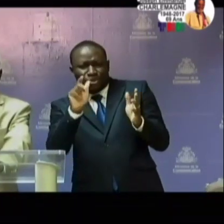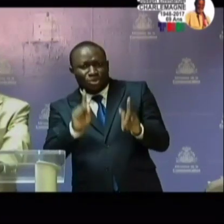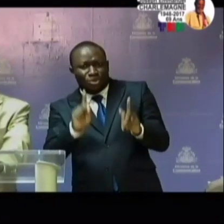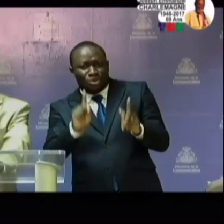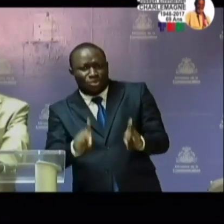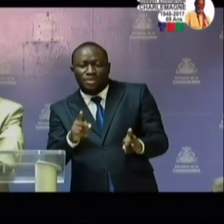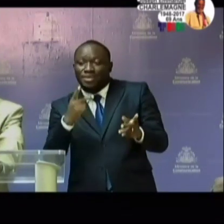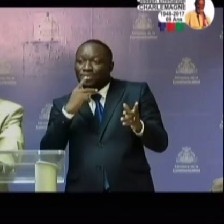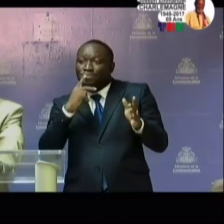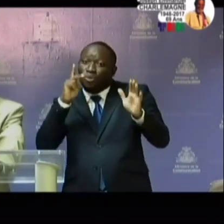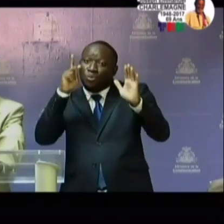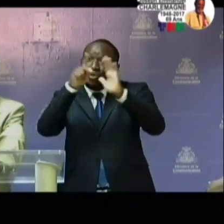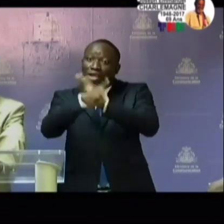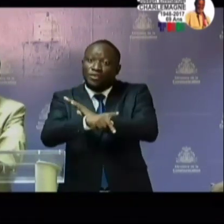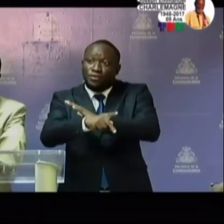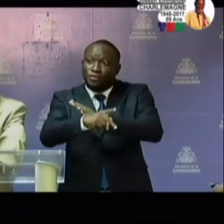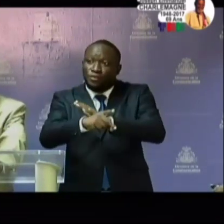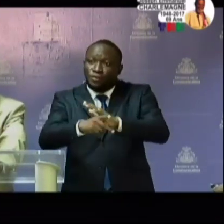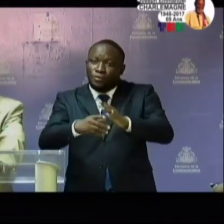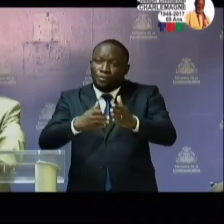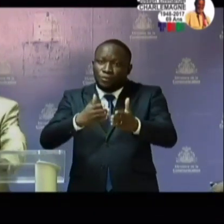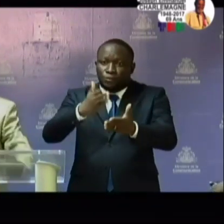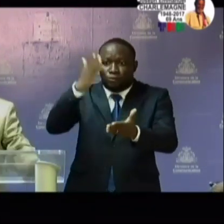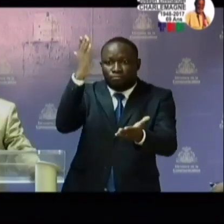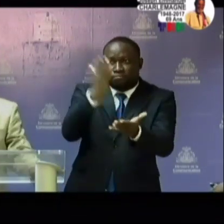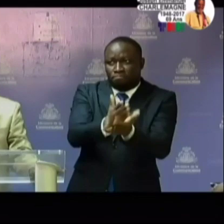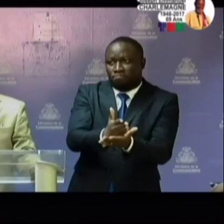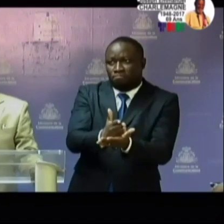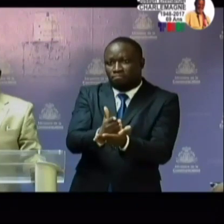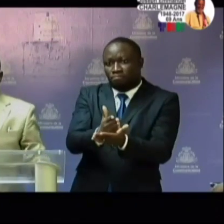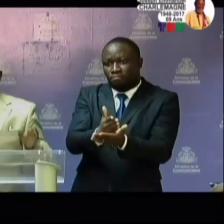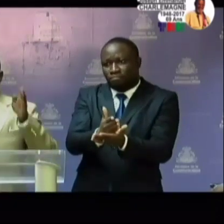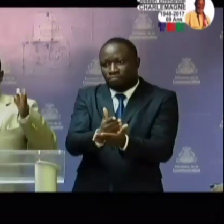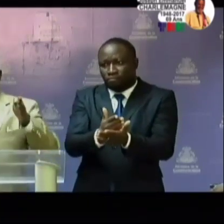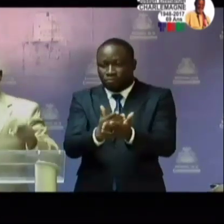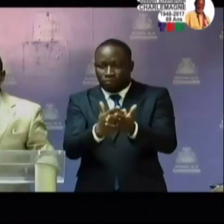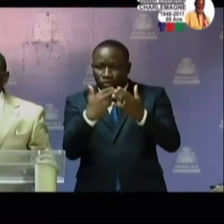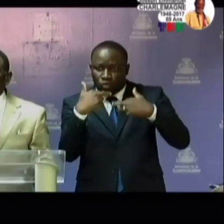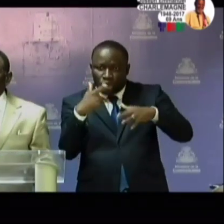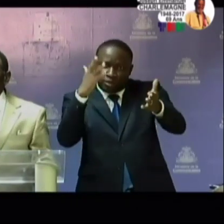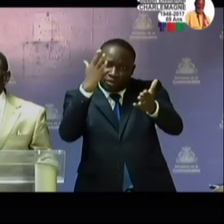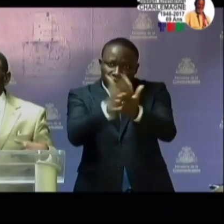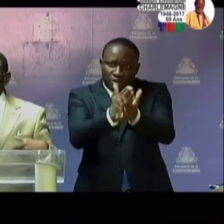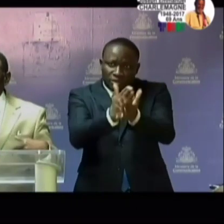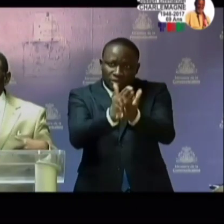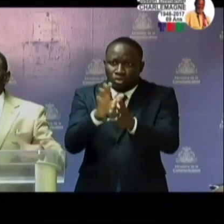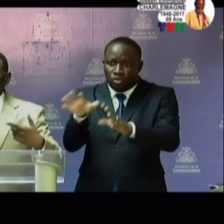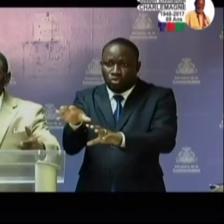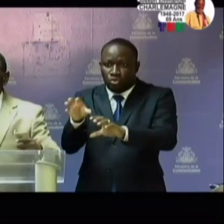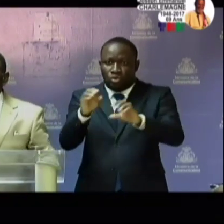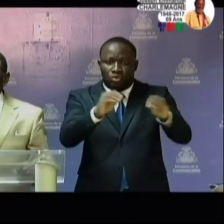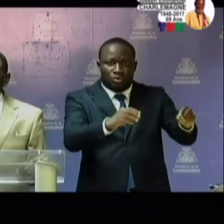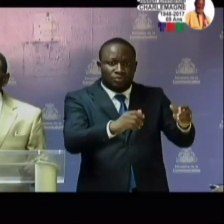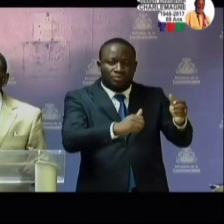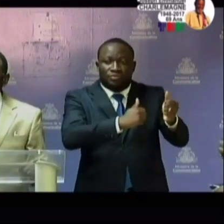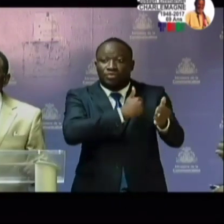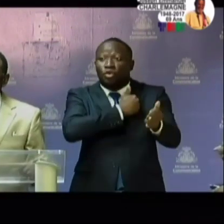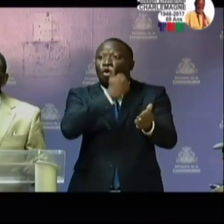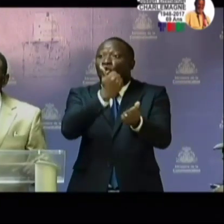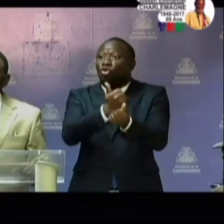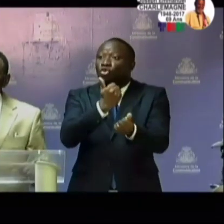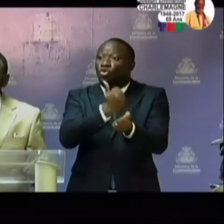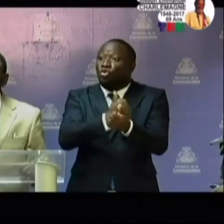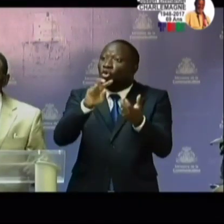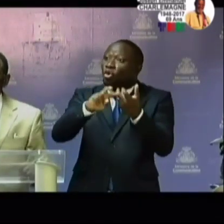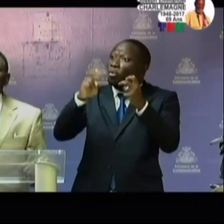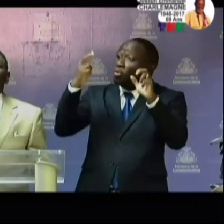loin dans zone là yo coupé 6 dalots. Yo coupé 6 dalots, yo mettez pouvoir dans situation non seulement